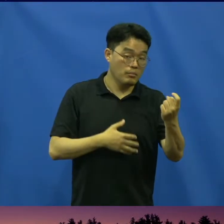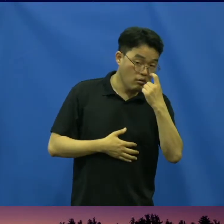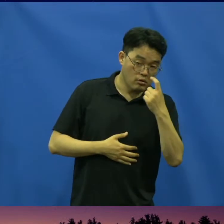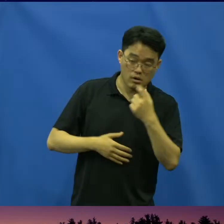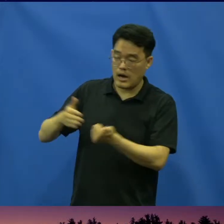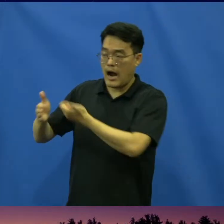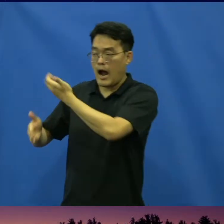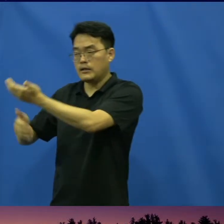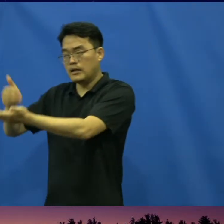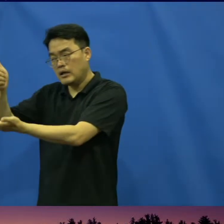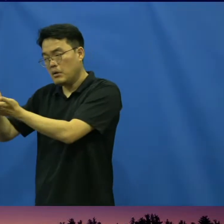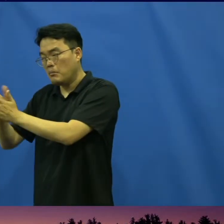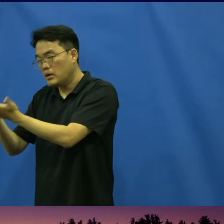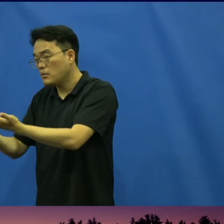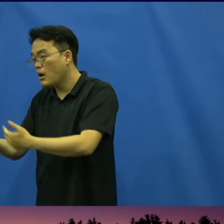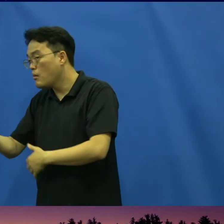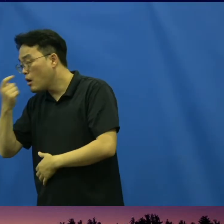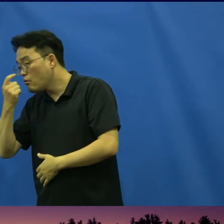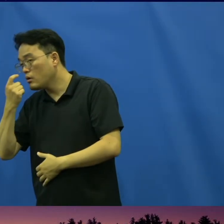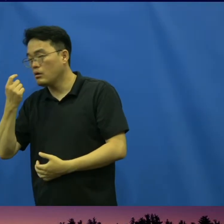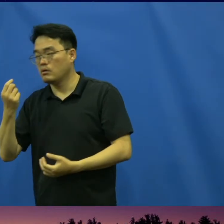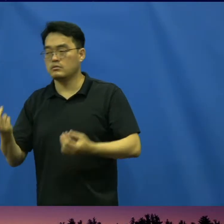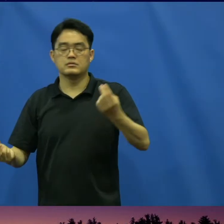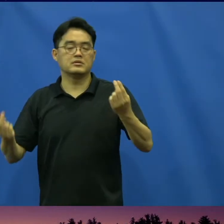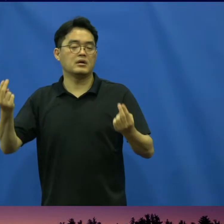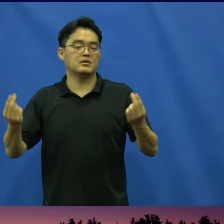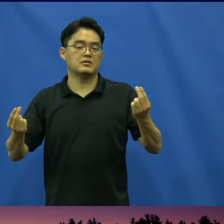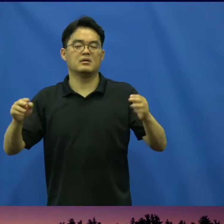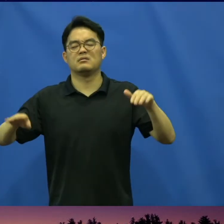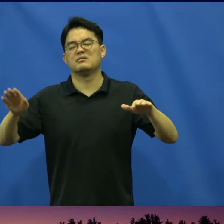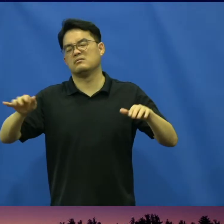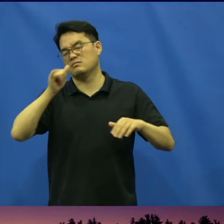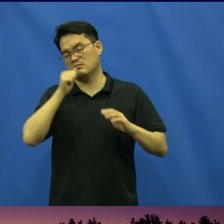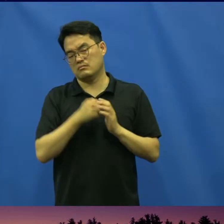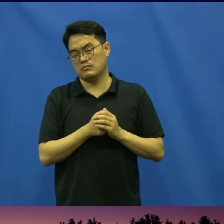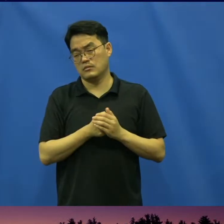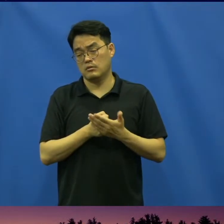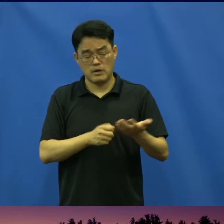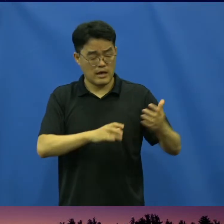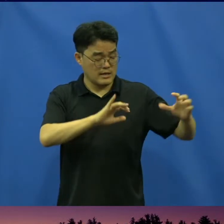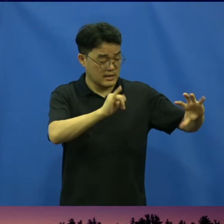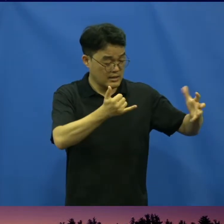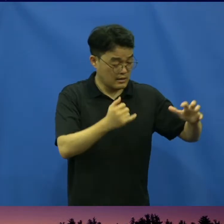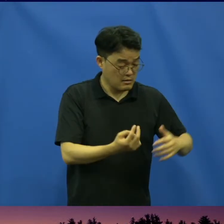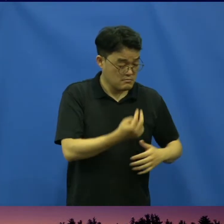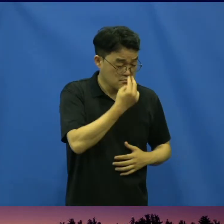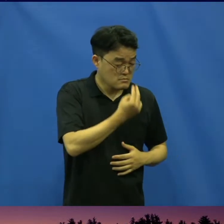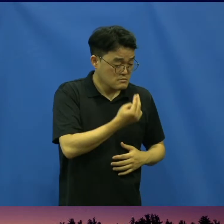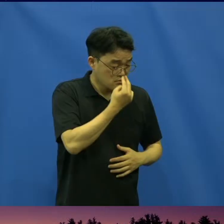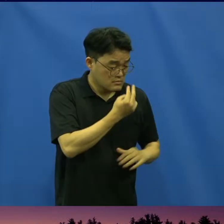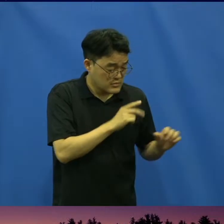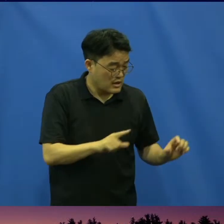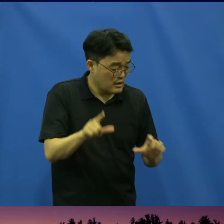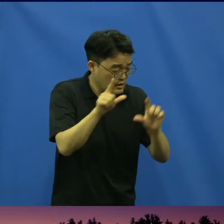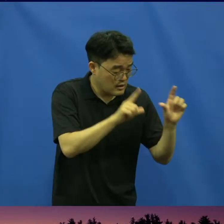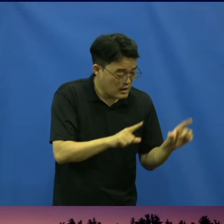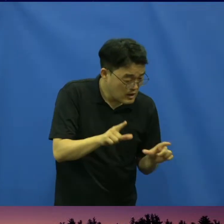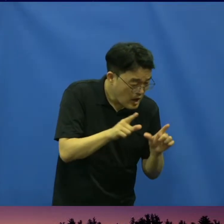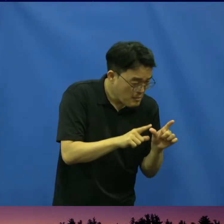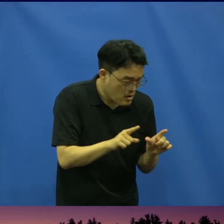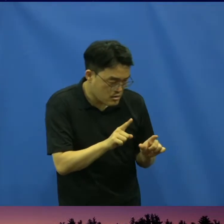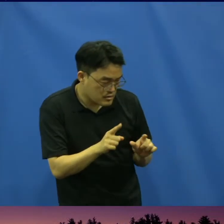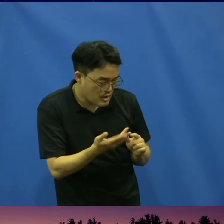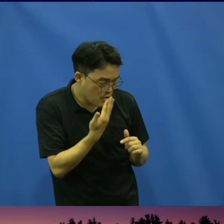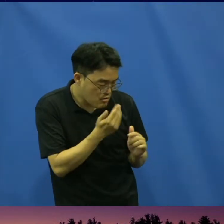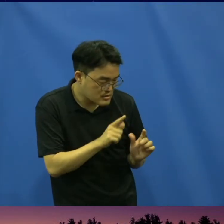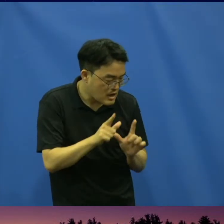여러분, 우리는 일반적으로 세상에 우리가 배운 지식은 먹고 살기 위한 것입니다. 세상에 서바이벌 하는 것들과 이런 거, 어떻게 하면 살아날 거냐, 어떻게 하면 경쟁에 쓰일